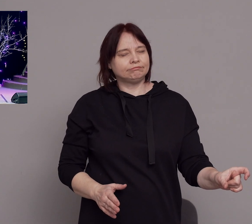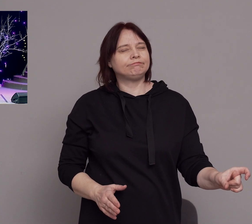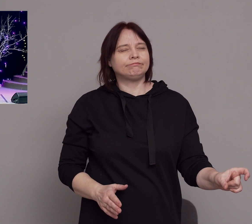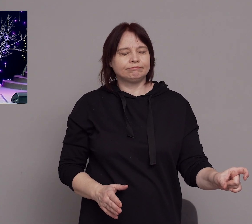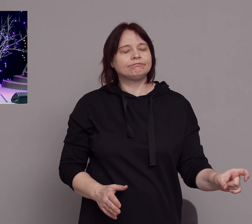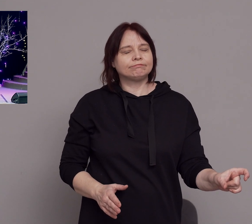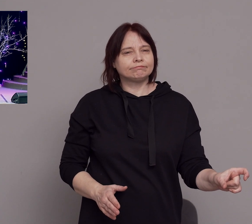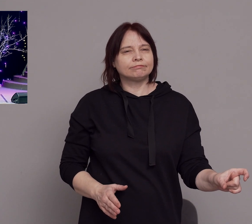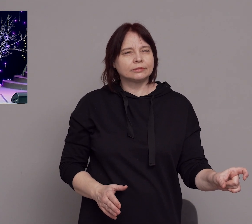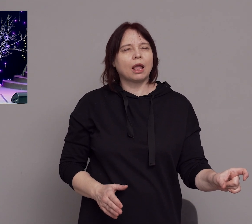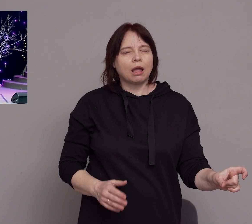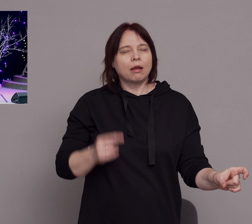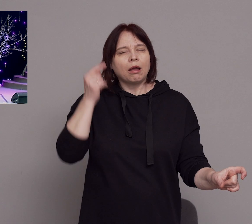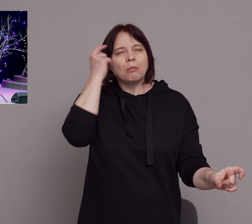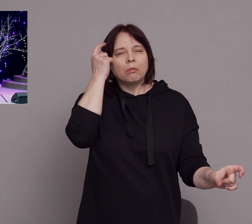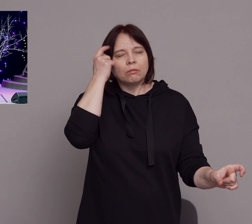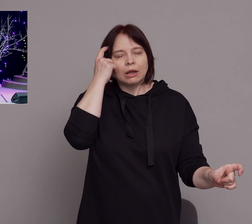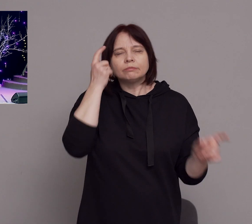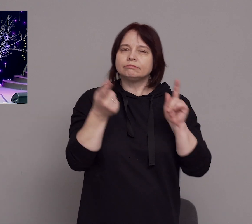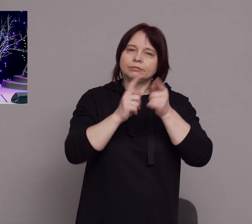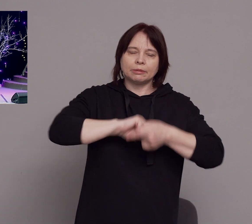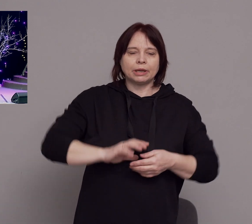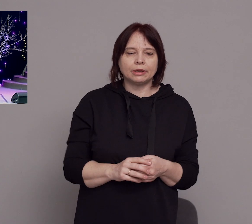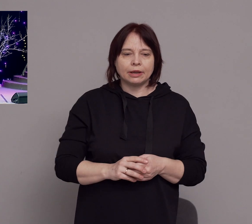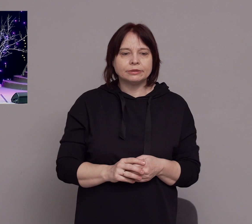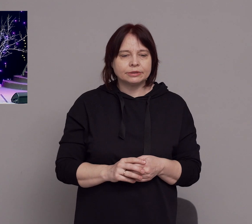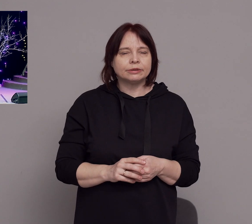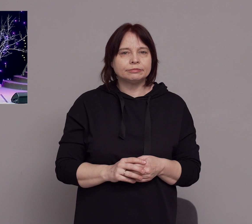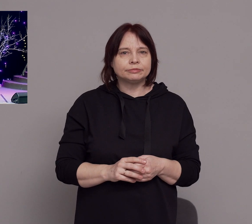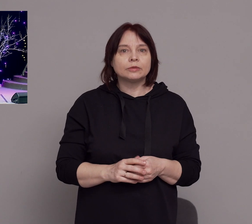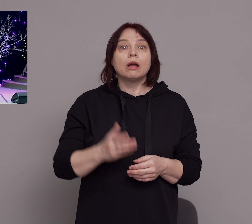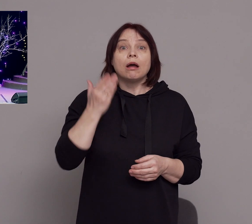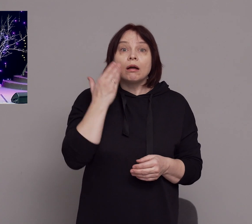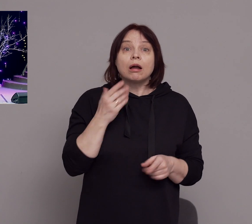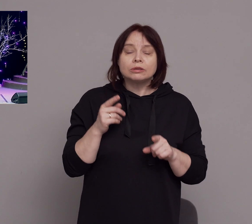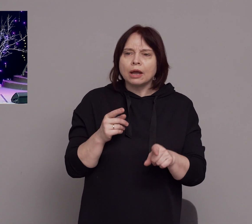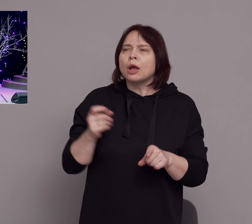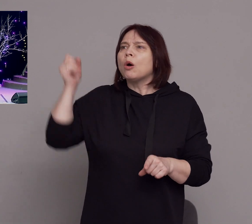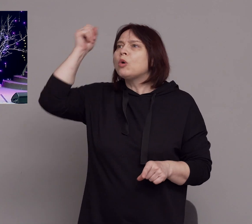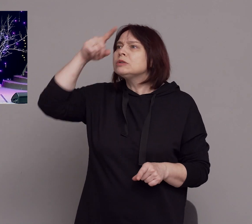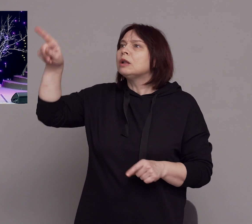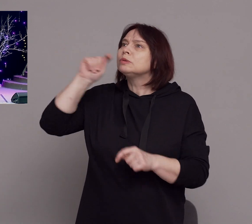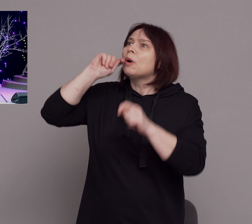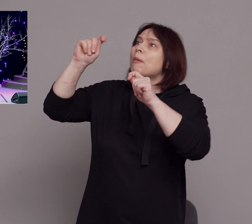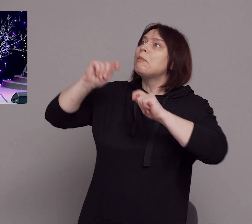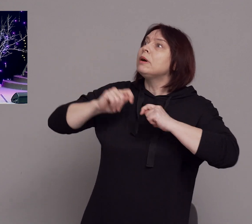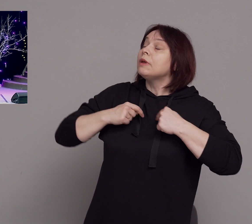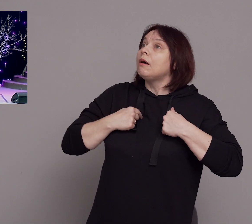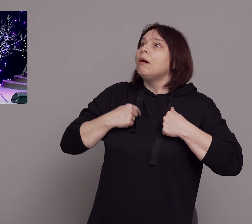наш взгляд на Рождество поменяется. То же самое, как в моей истории. Когда я узнал, что означало для моих родителей сделать этот